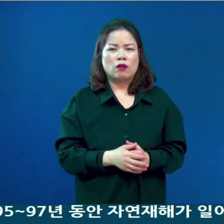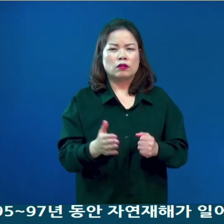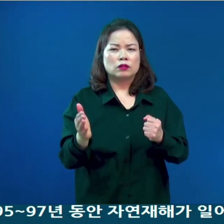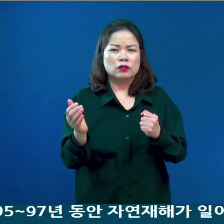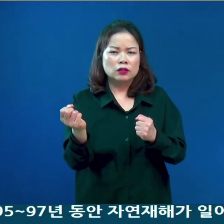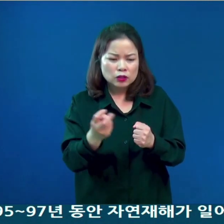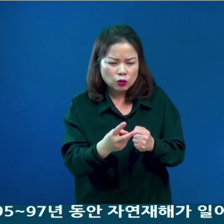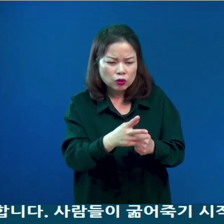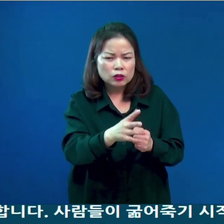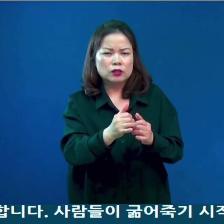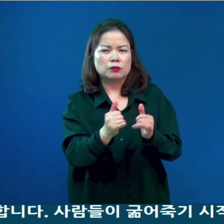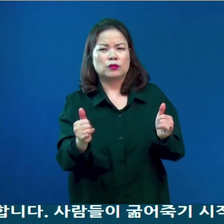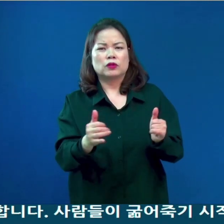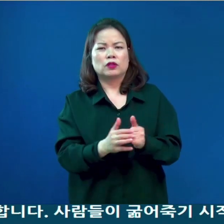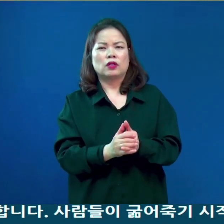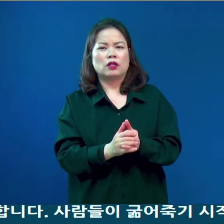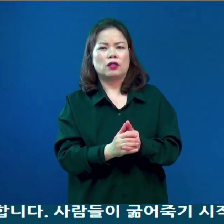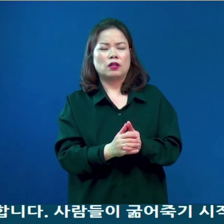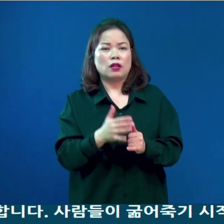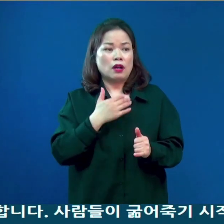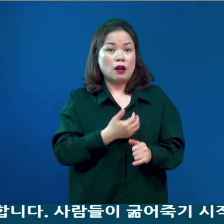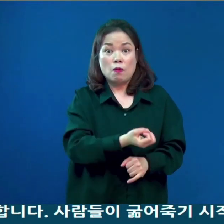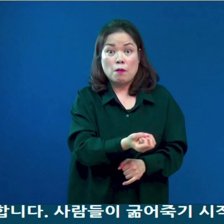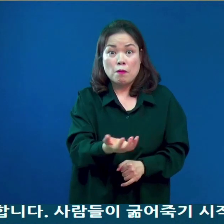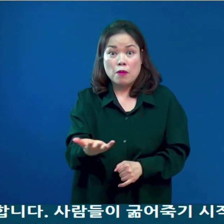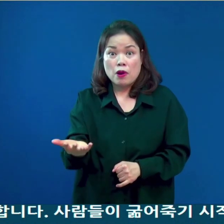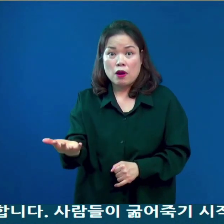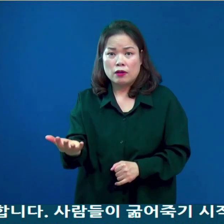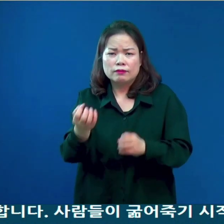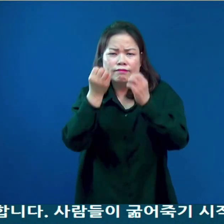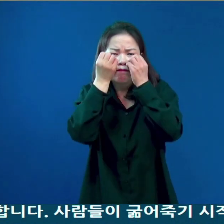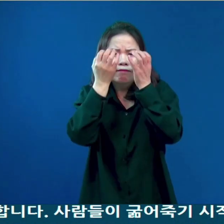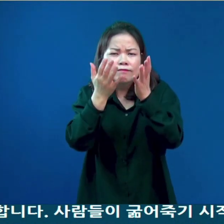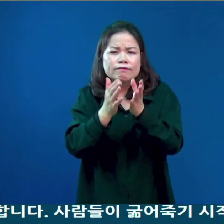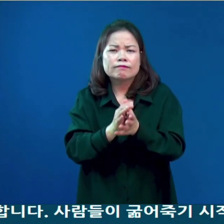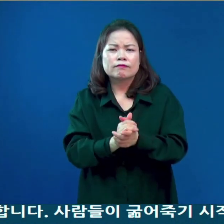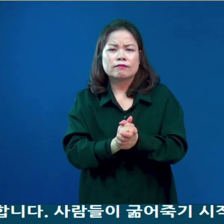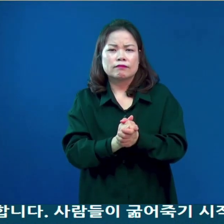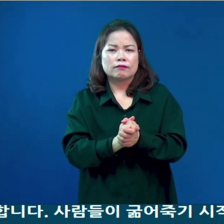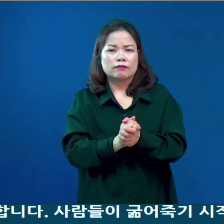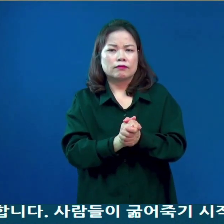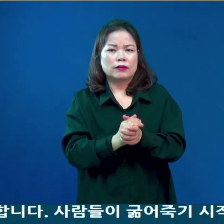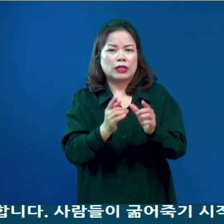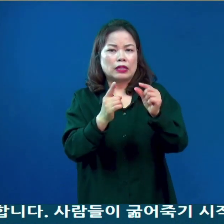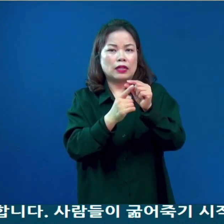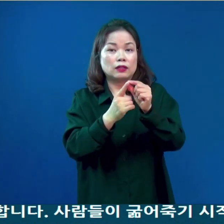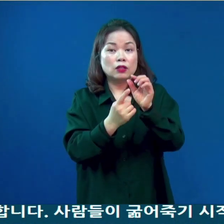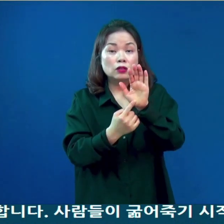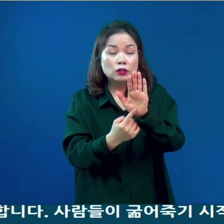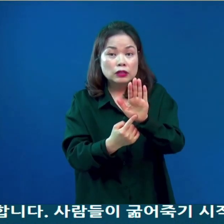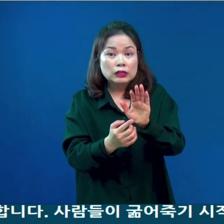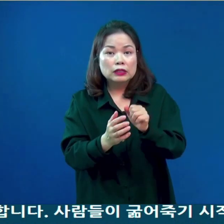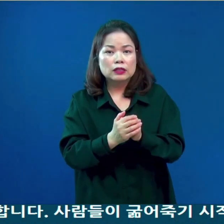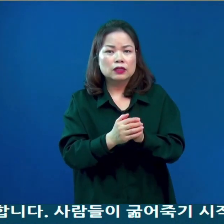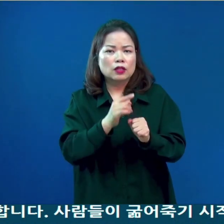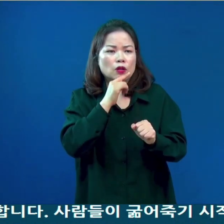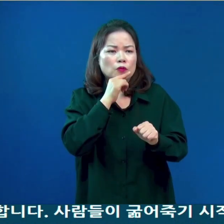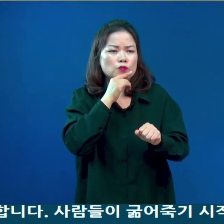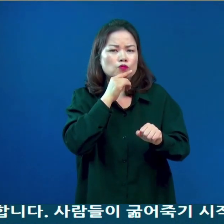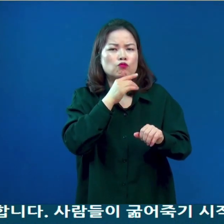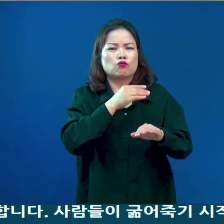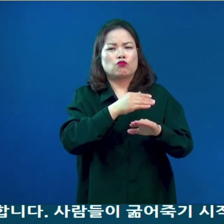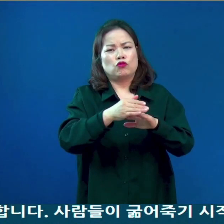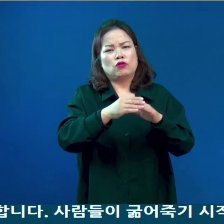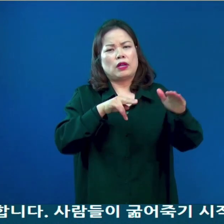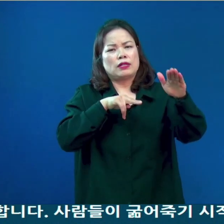그러면서 그분들이 존재가 알려지기 시작하면서 새롭게 한 용어가 등장하는데 그분들이 바로 북한 이탈 주민이